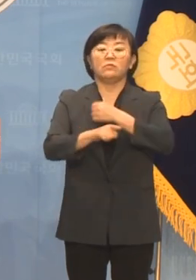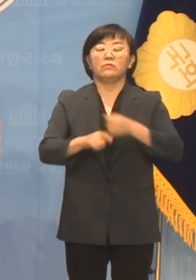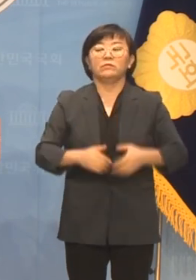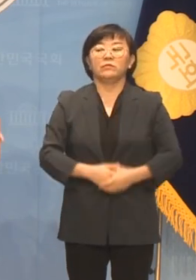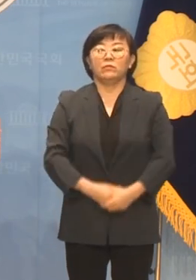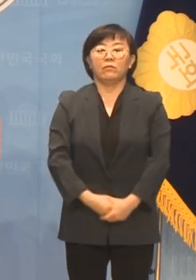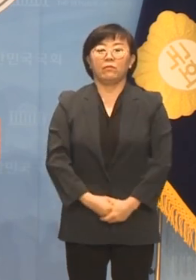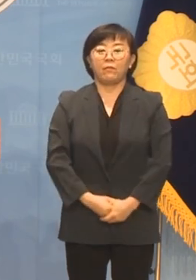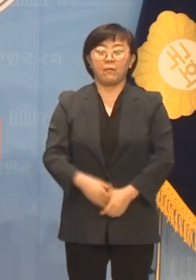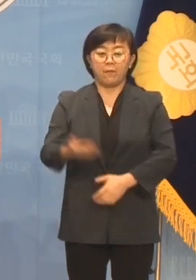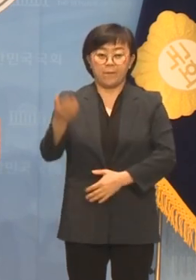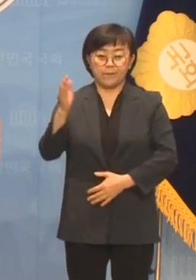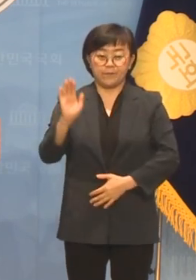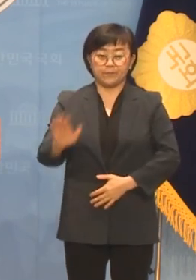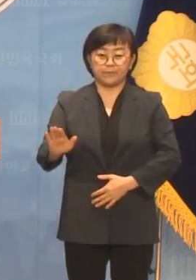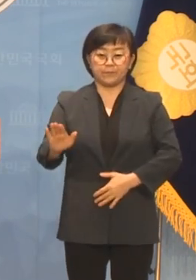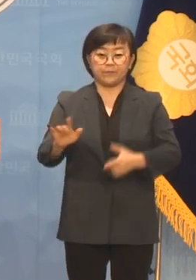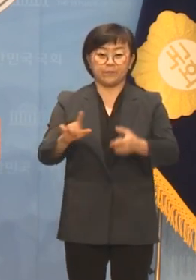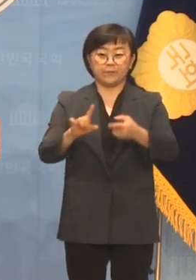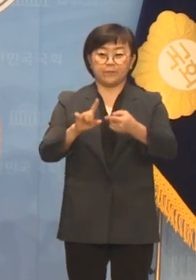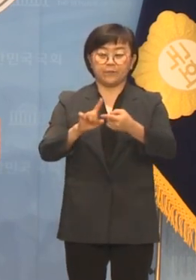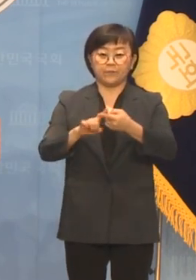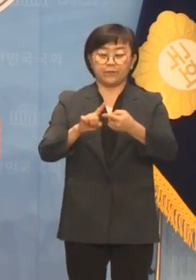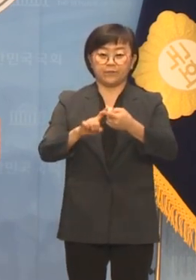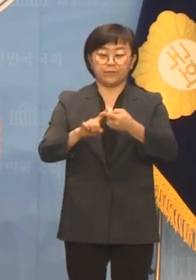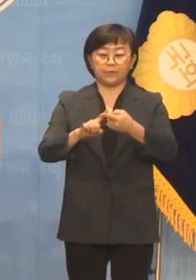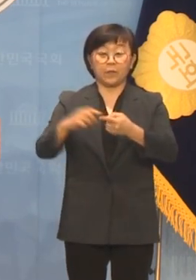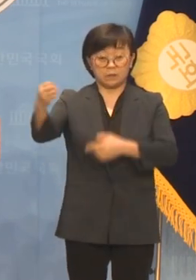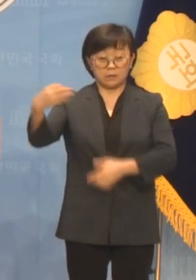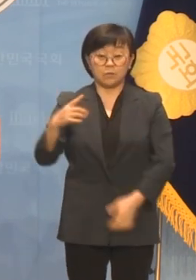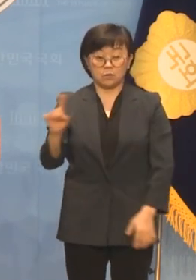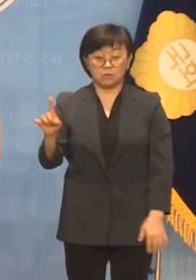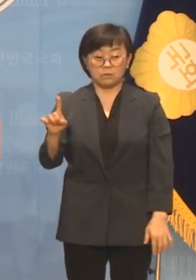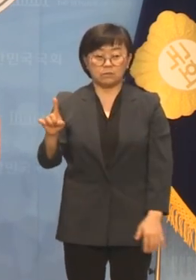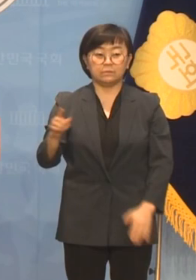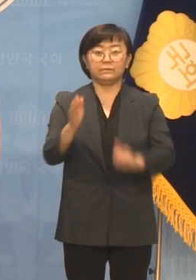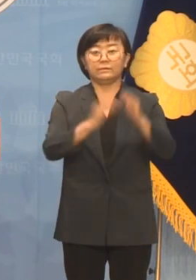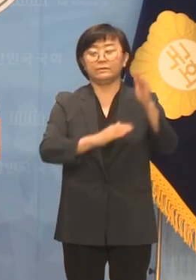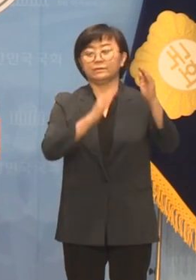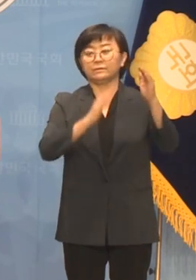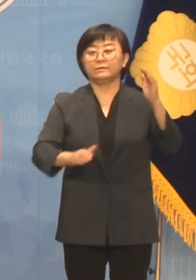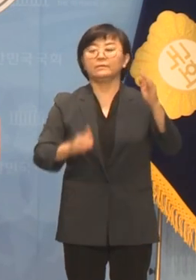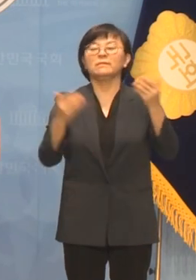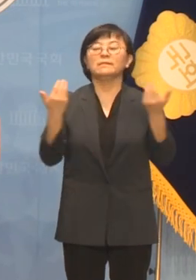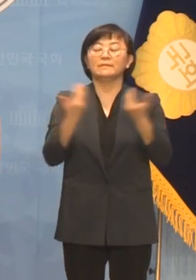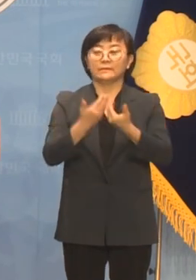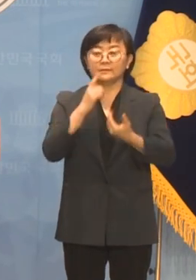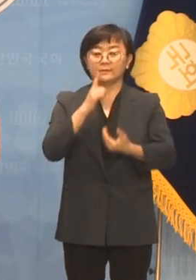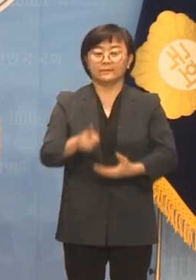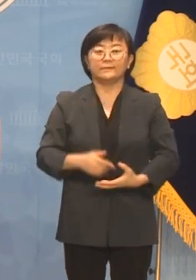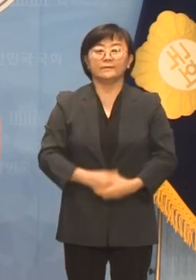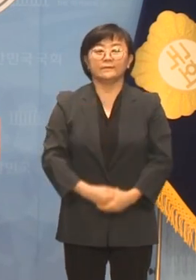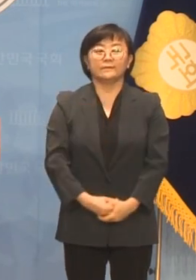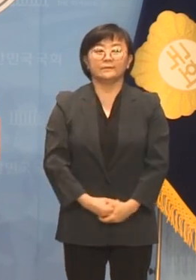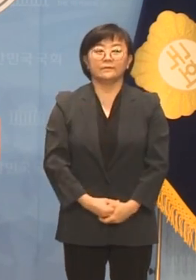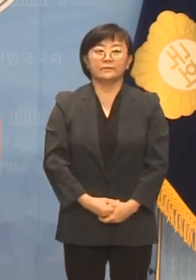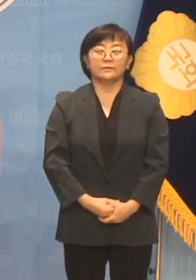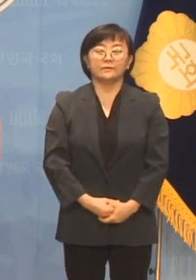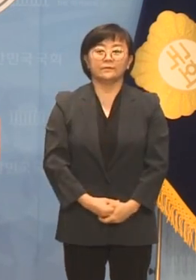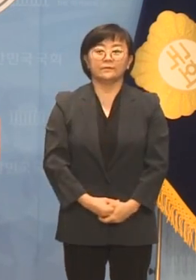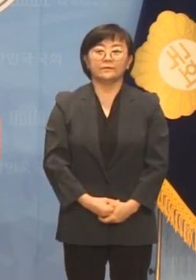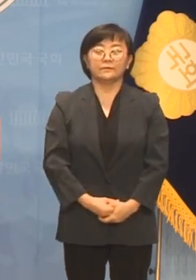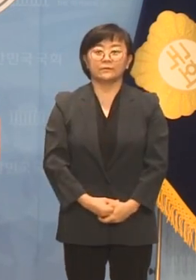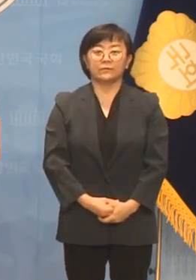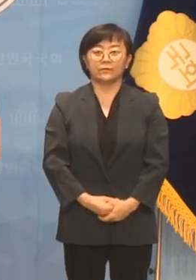이유에서였습니다. 그러나 이양수 수석으로부터 돌아온 답변은 절대 반대한다라는 이야기였습니다.